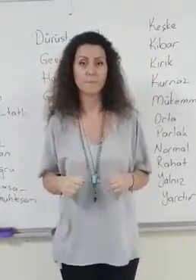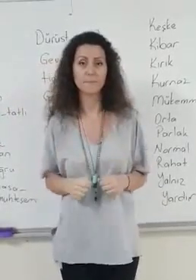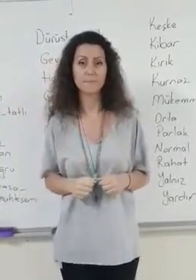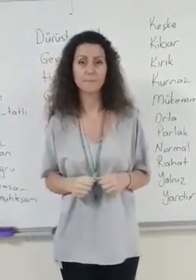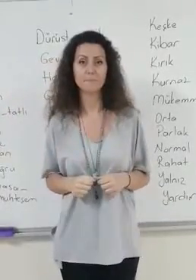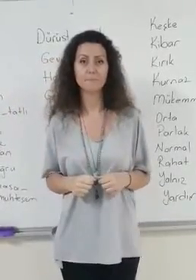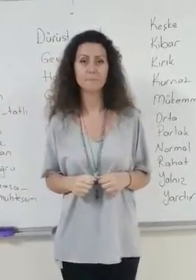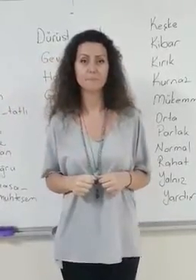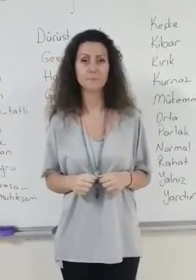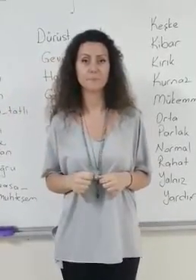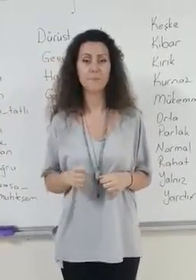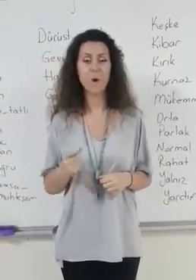ucuz,